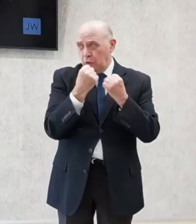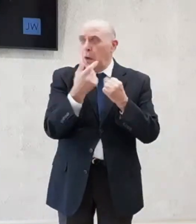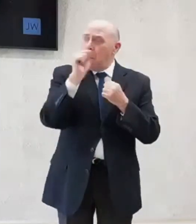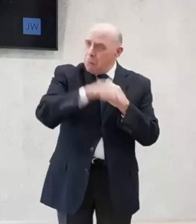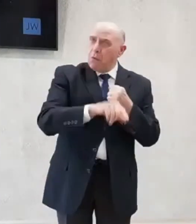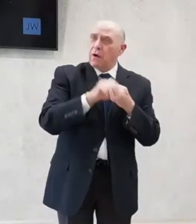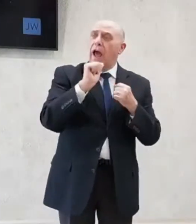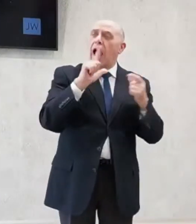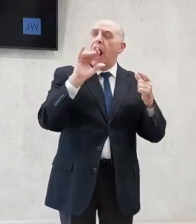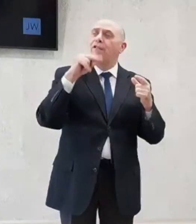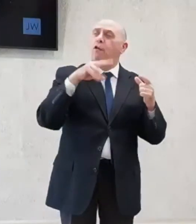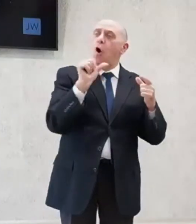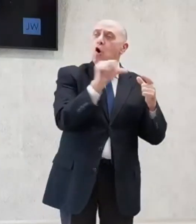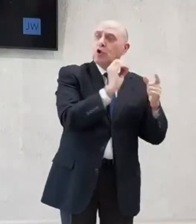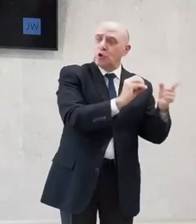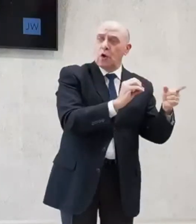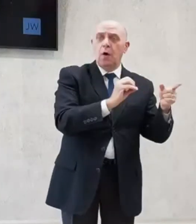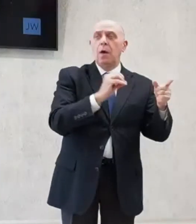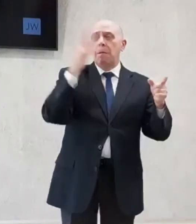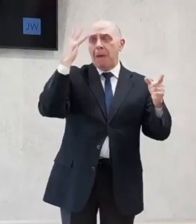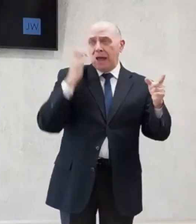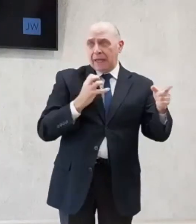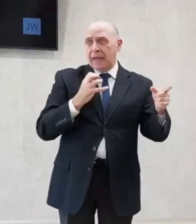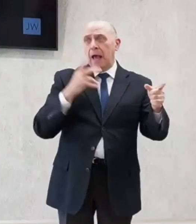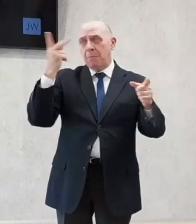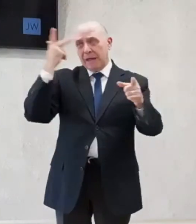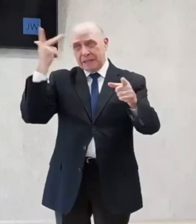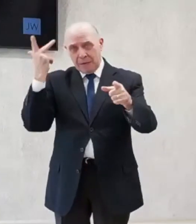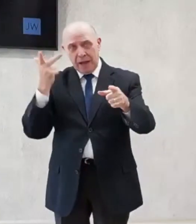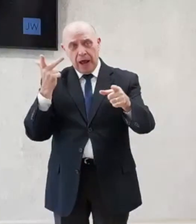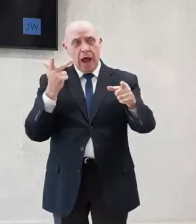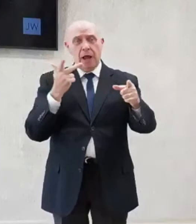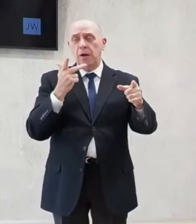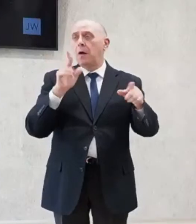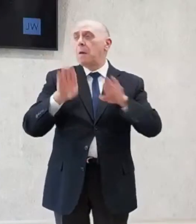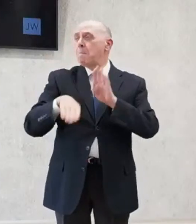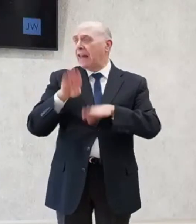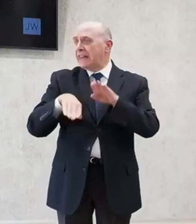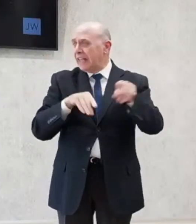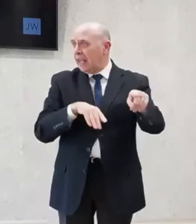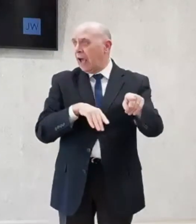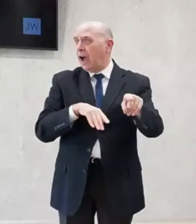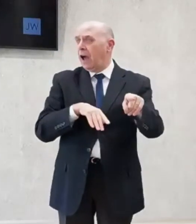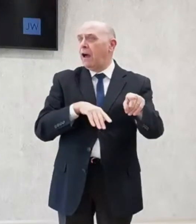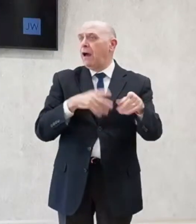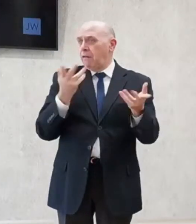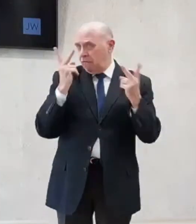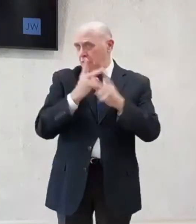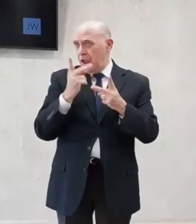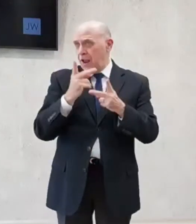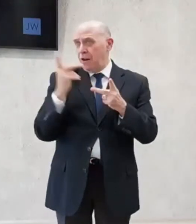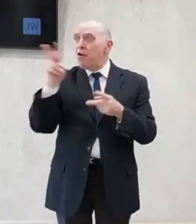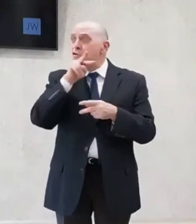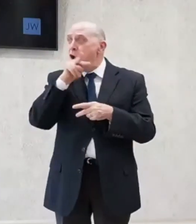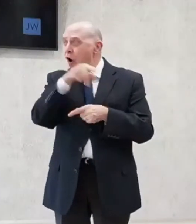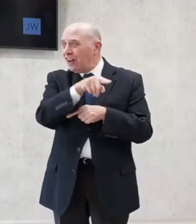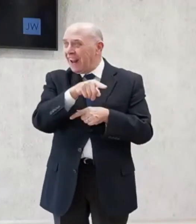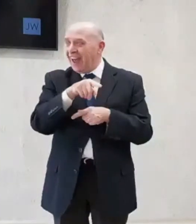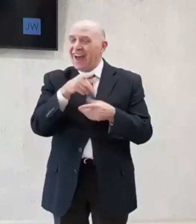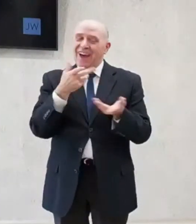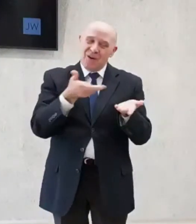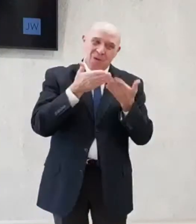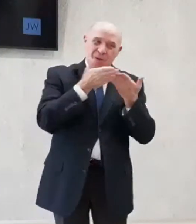Maria Massimiliano ma anche a te Mattia Tua nonna è stata un grosso aiuto per te